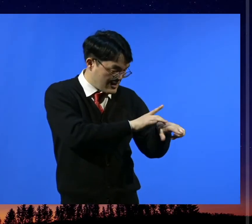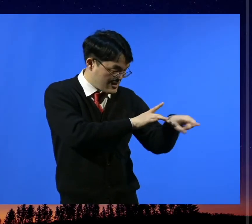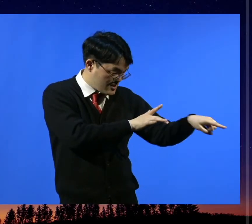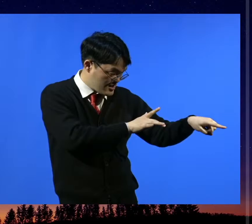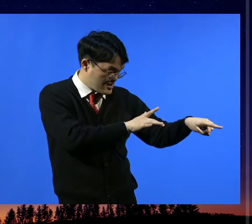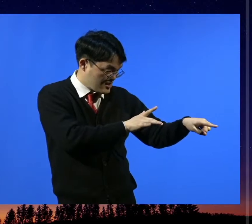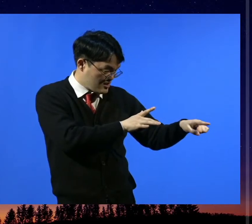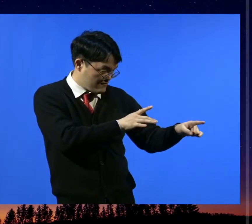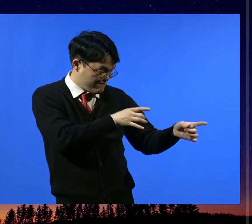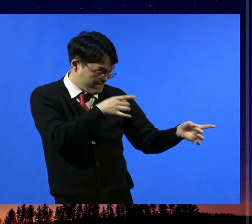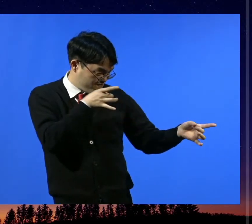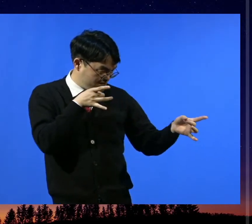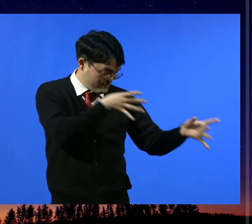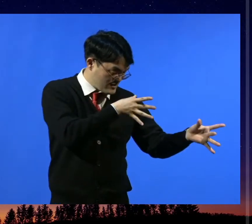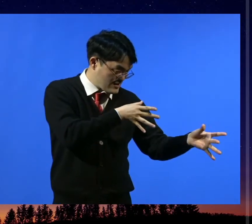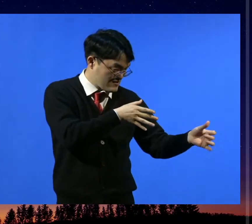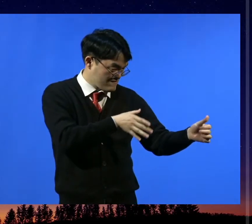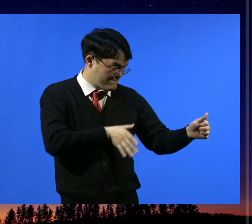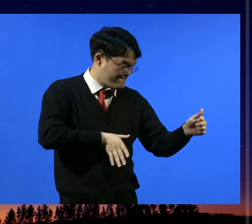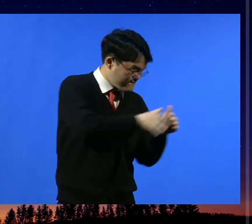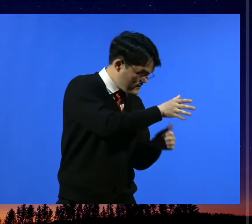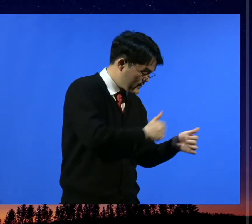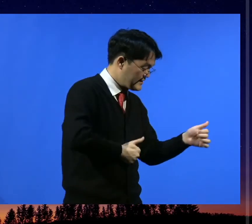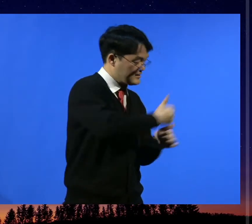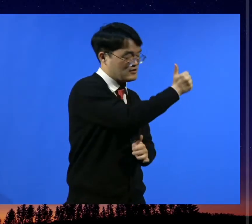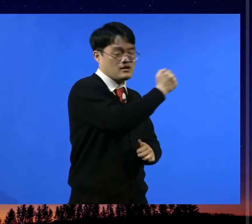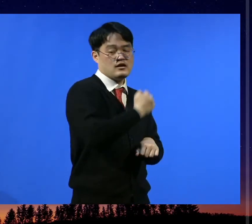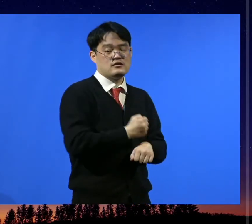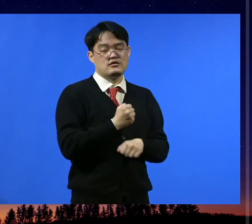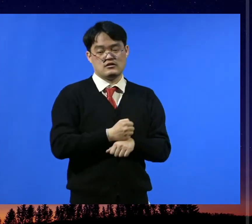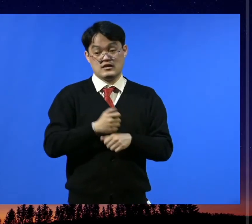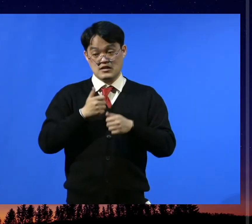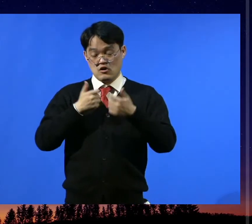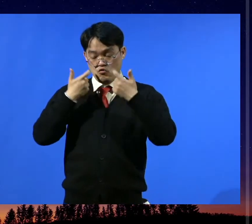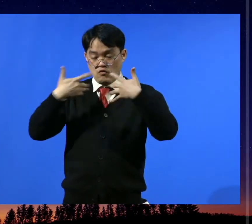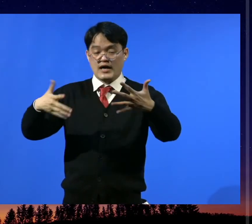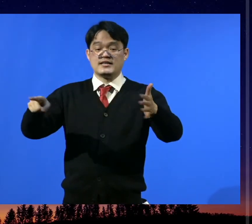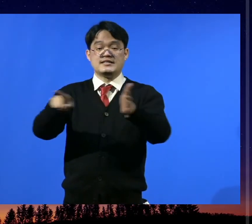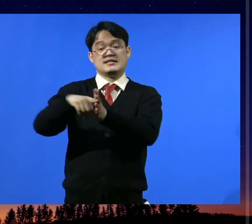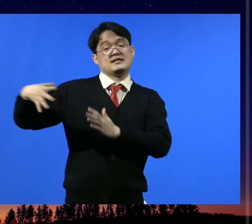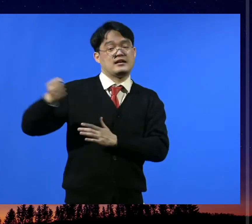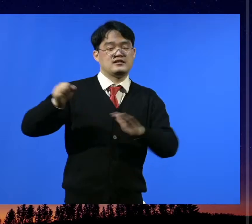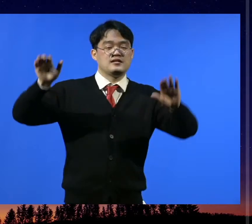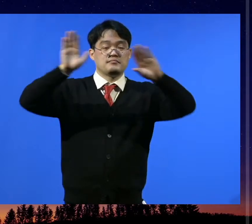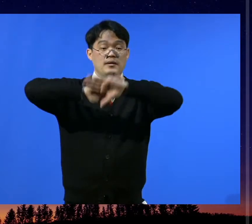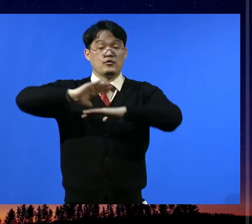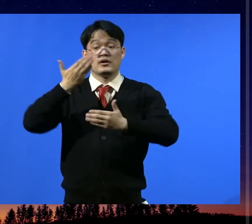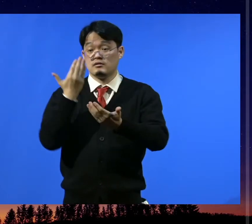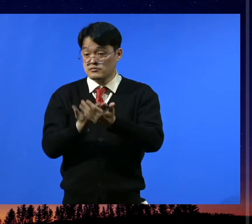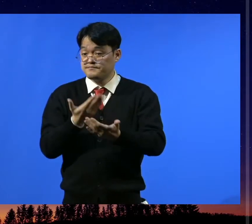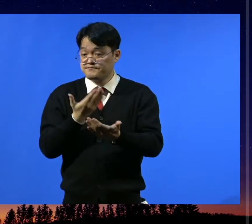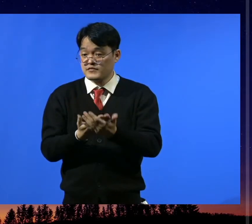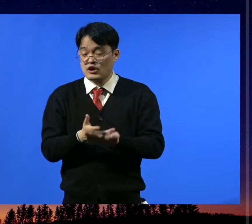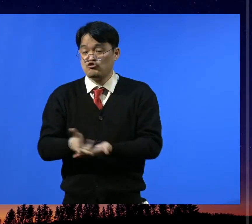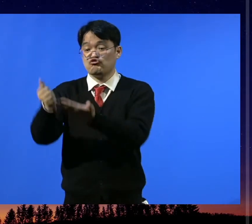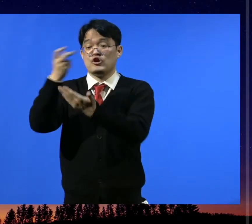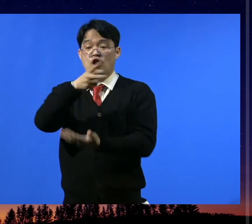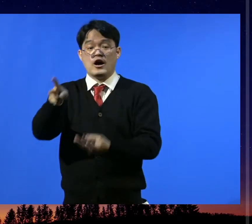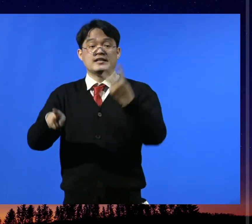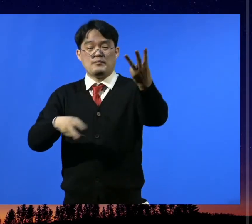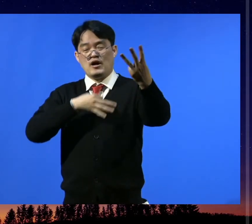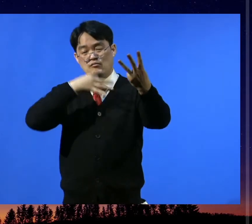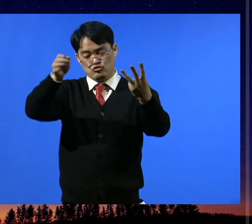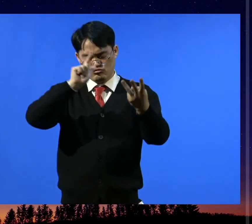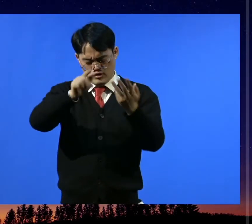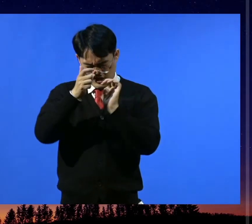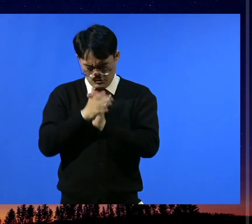하여 주셔서 오늘 우리 안에 승리의 확신을 가지는 이 밤이 되게 하여 주시옵소서. 주여, 세 번 외치고